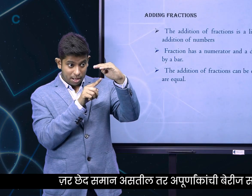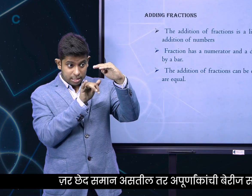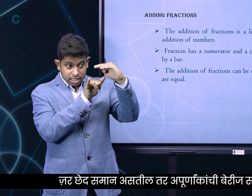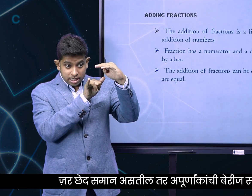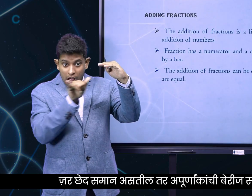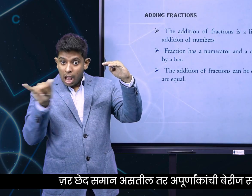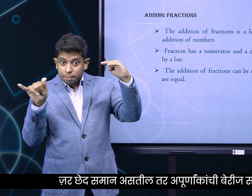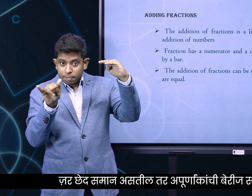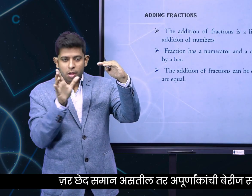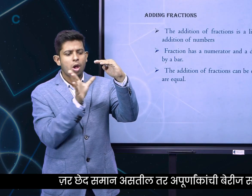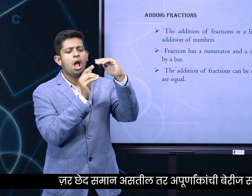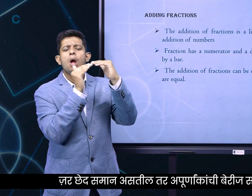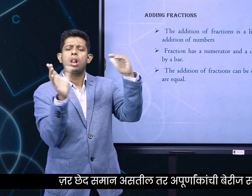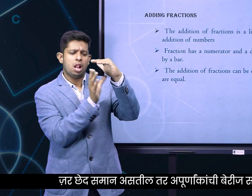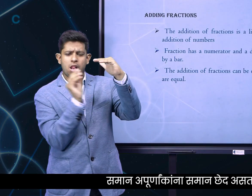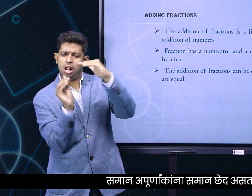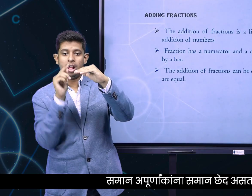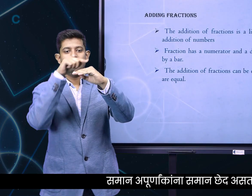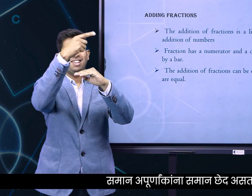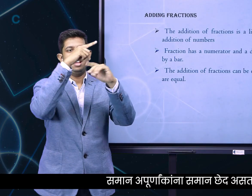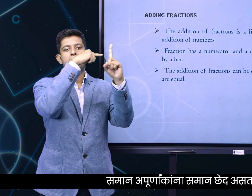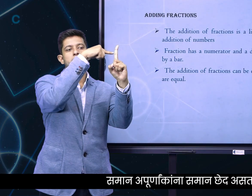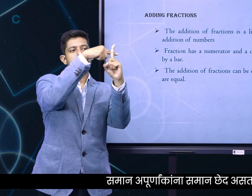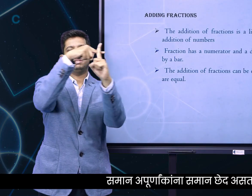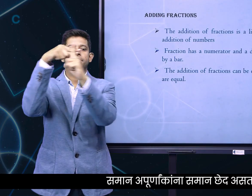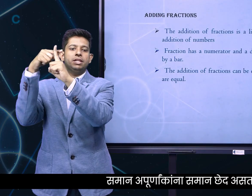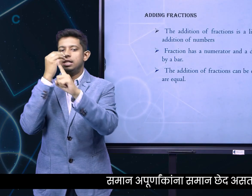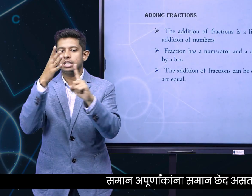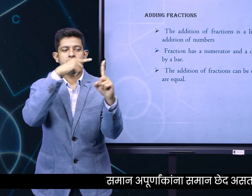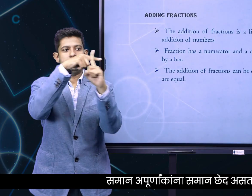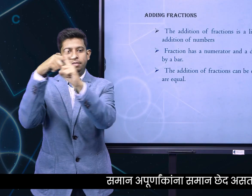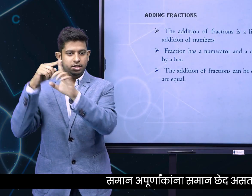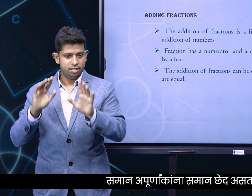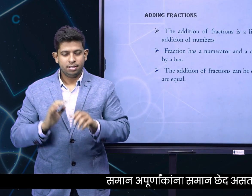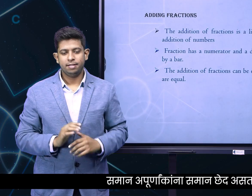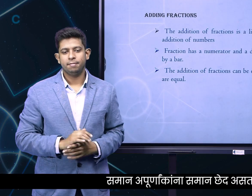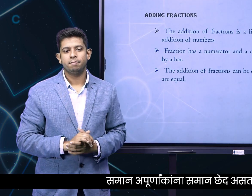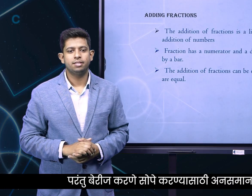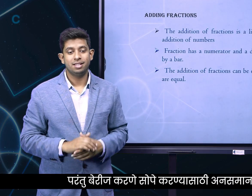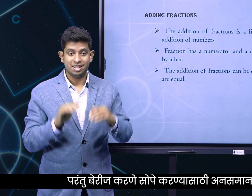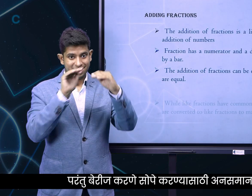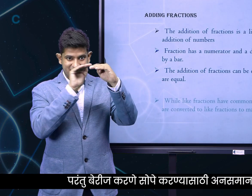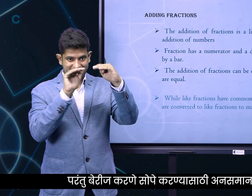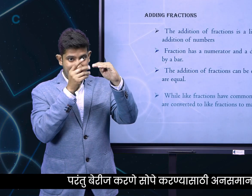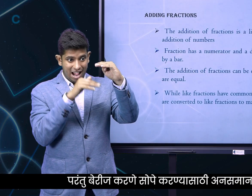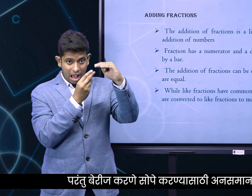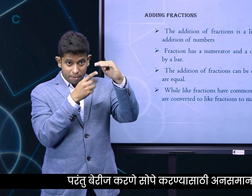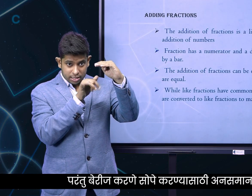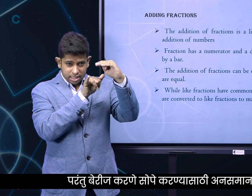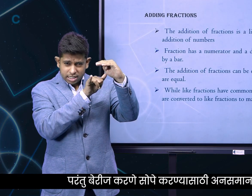अपूर्णांकांची बेरीज सहज करता येते. समान अपूर्णांकांना समान छेद असतात, परंतु बेरीज करणे सोपे करण्यासाठी